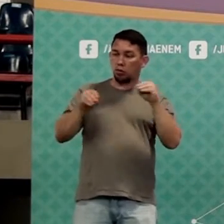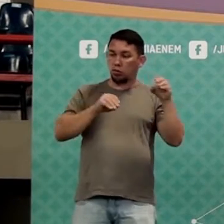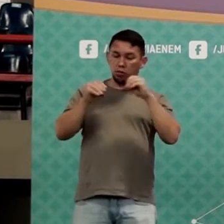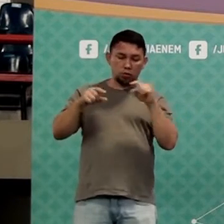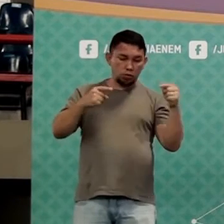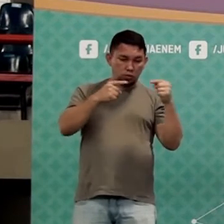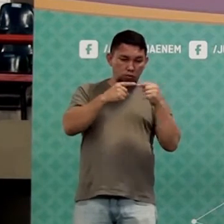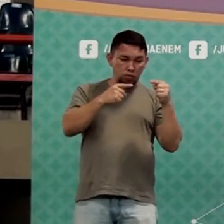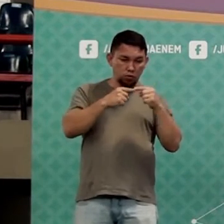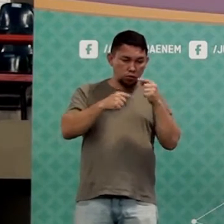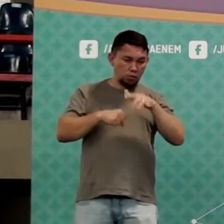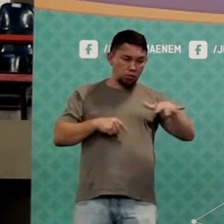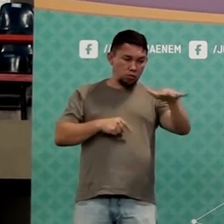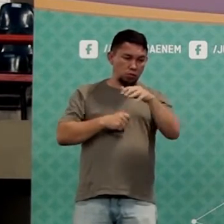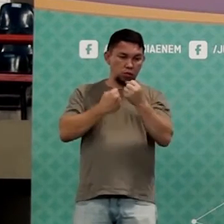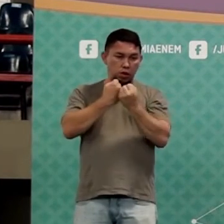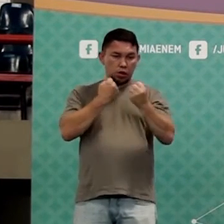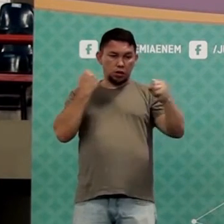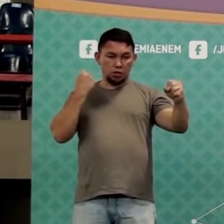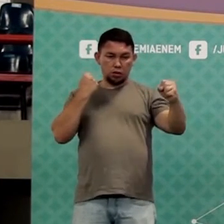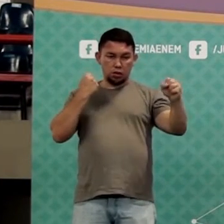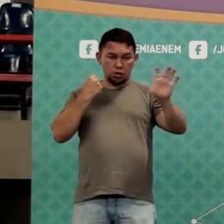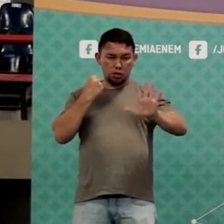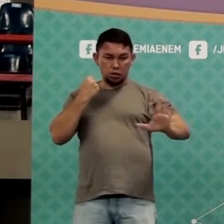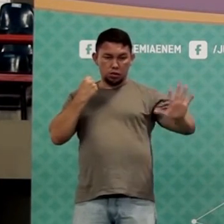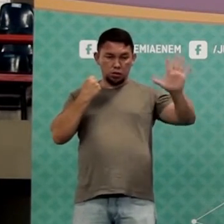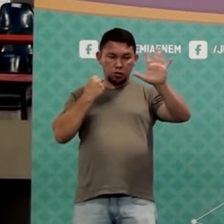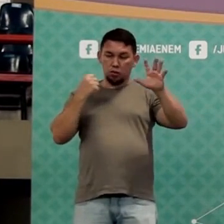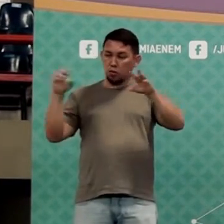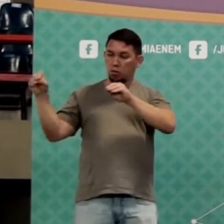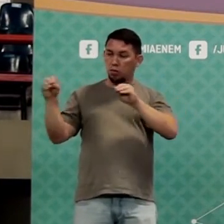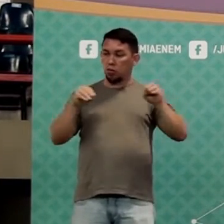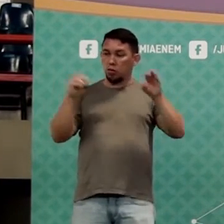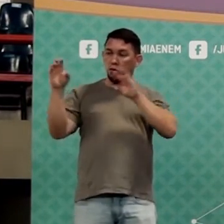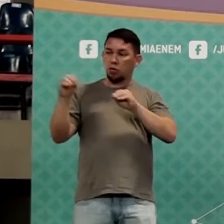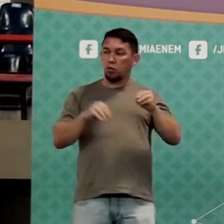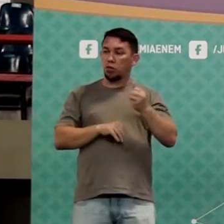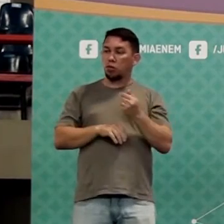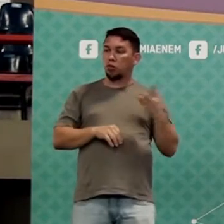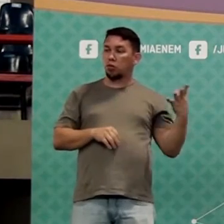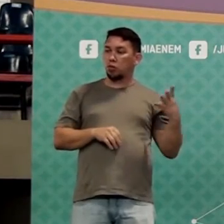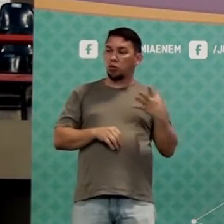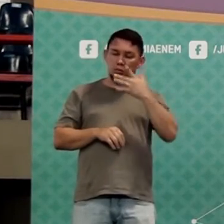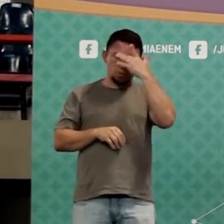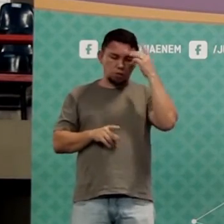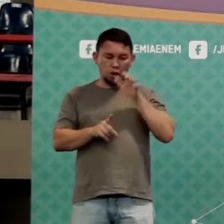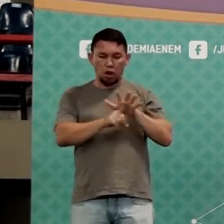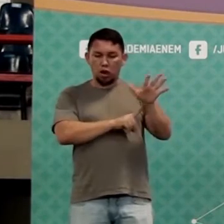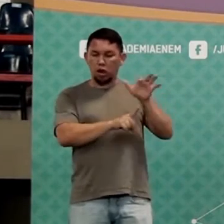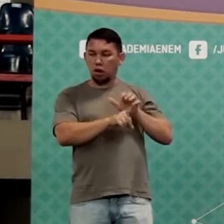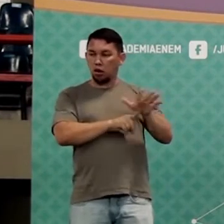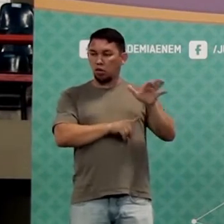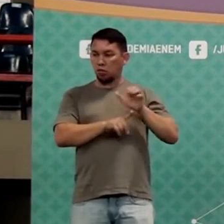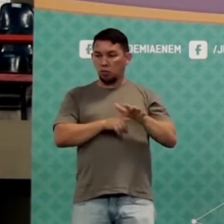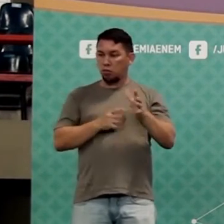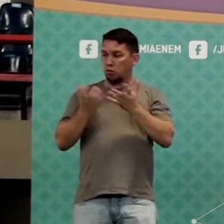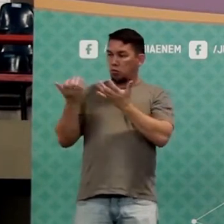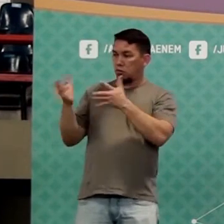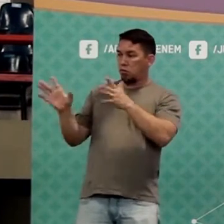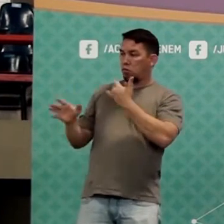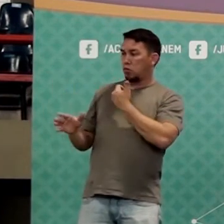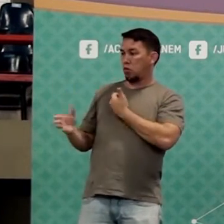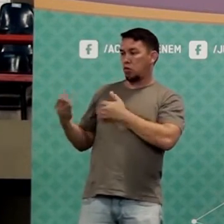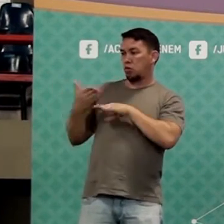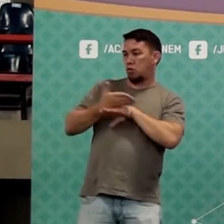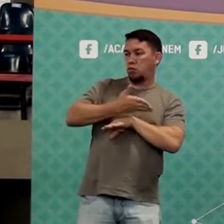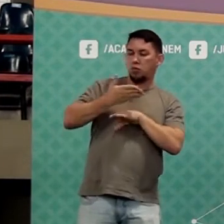população. A população do Reino Unido é grande para a Europa. Então eles iam receber uma cota de imigrantes muito grandes. Eles não querem esses imigrantes